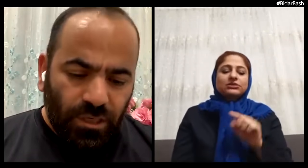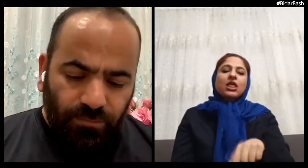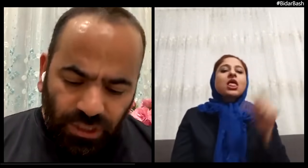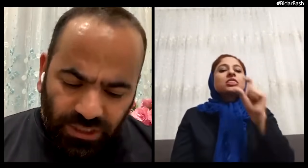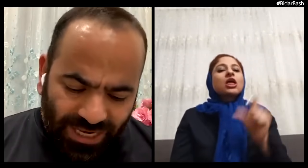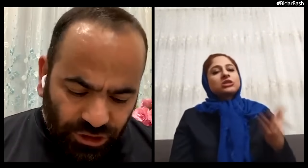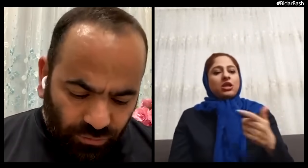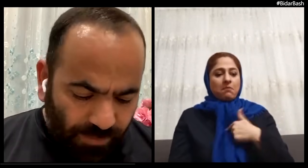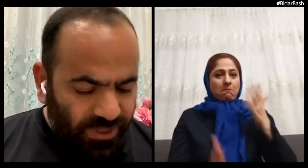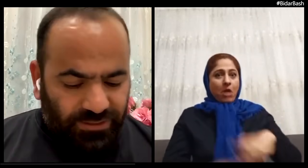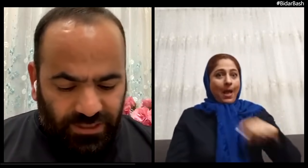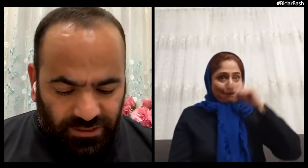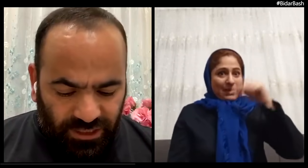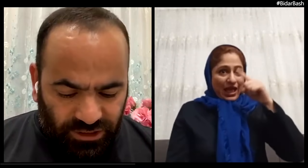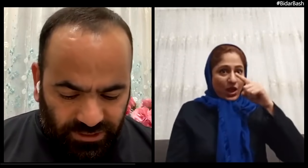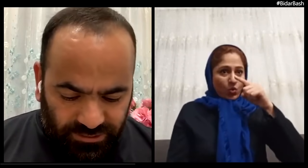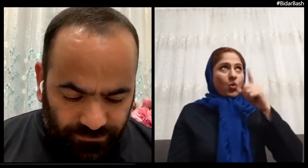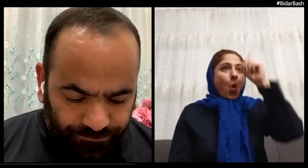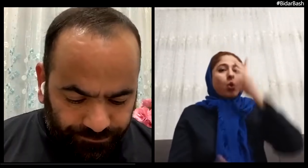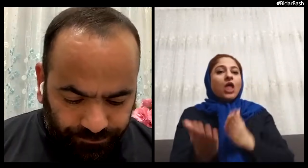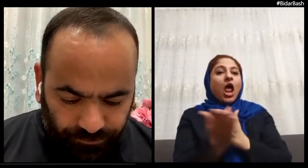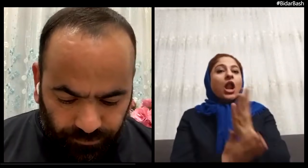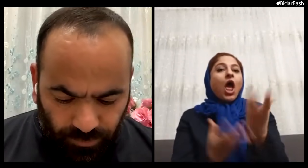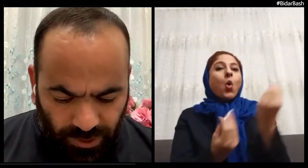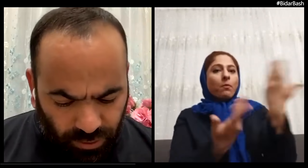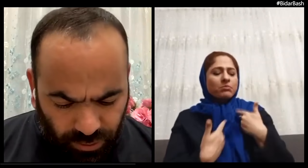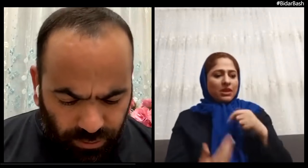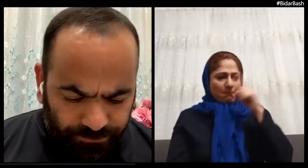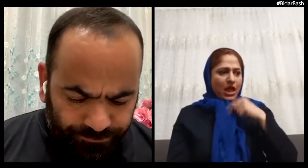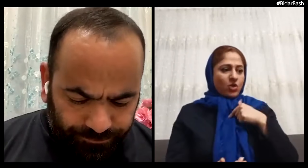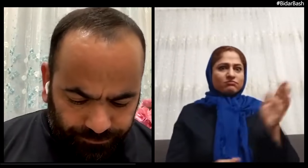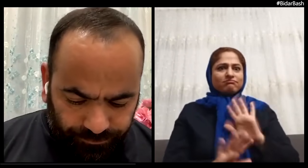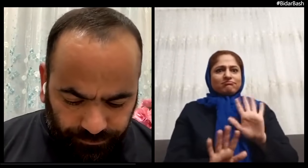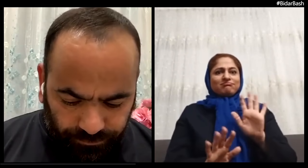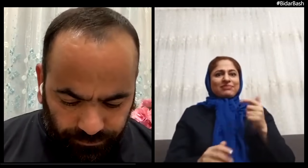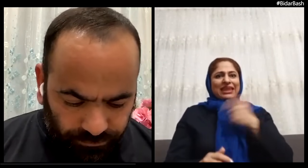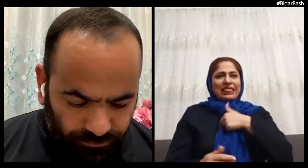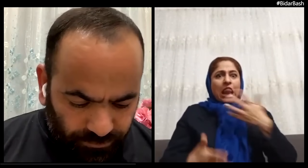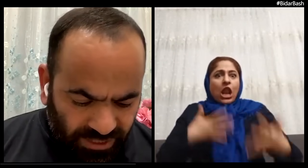داستانش. میگه این نقشه تو هم بهترین نقشه است. خب